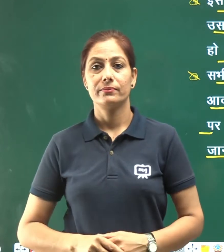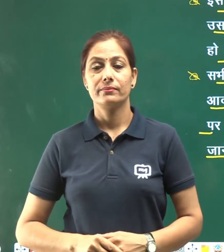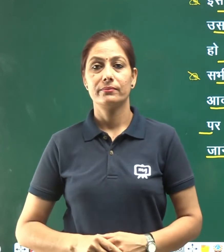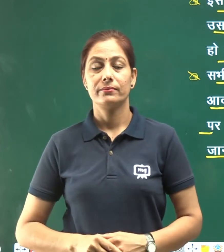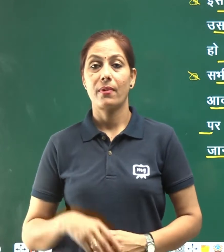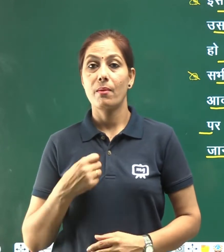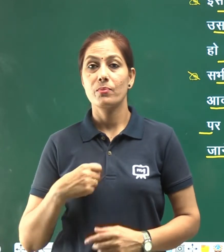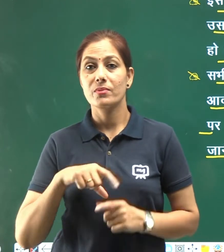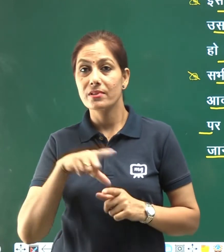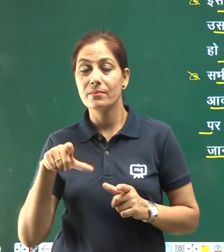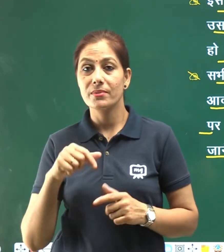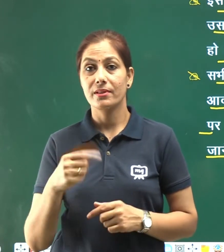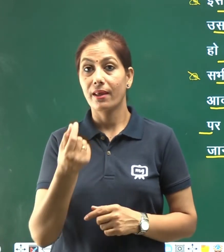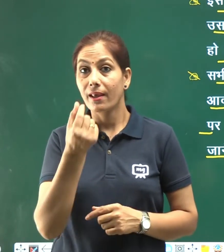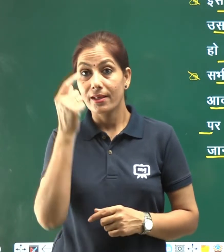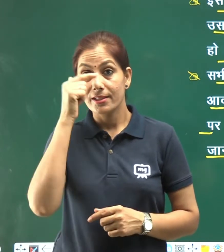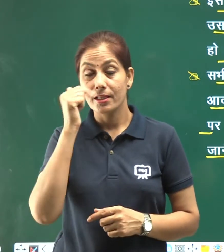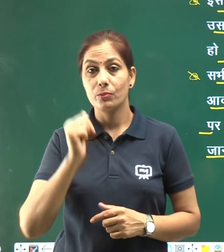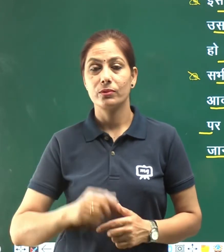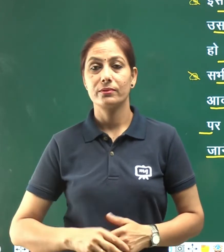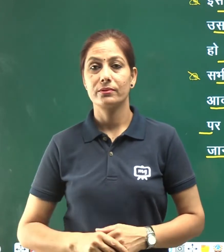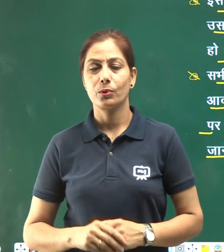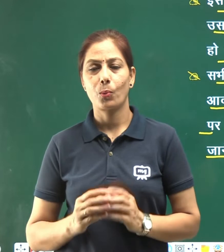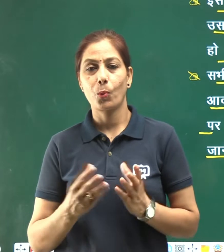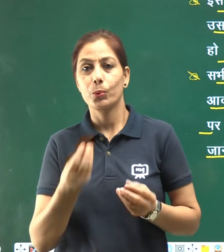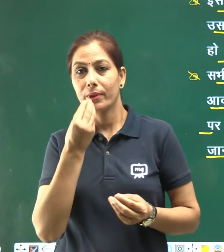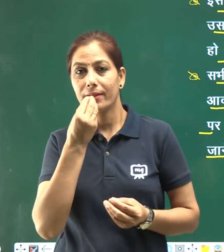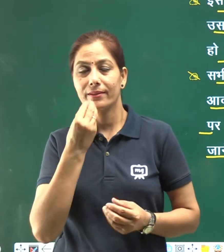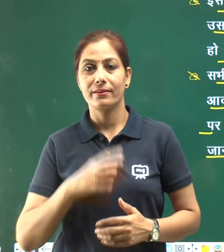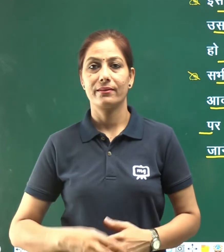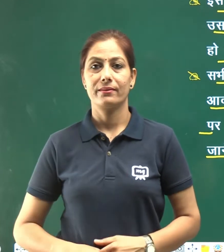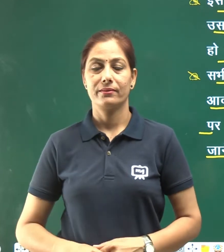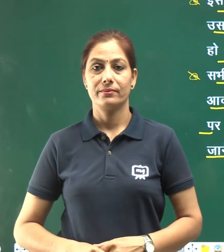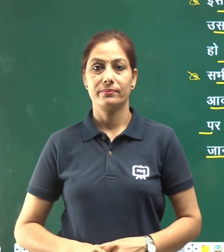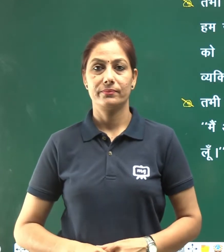हम सब इसके जामुन खूब खाते थे।